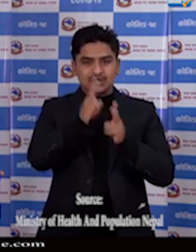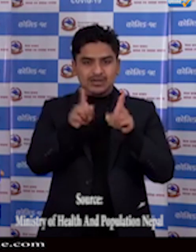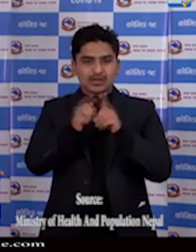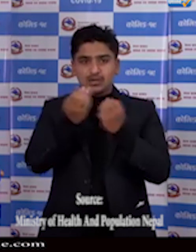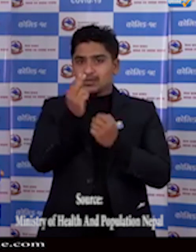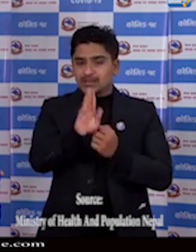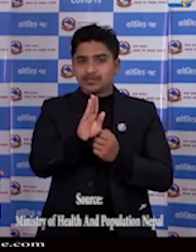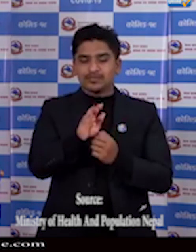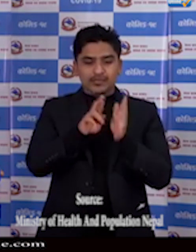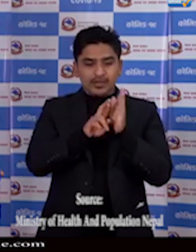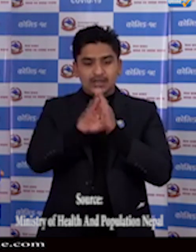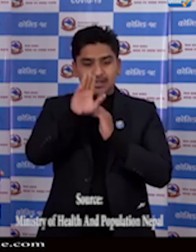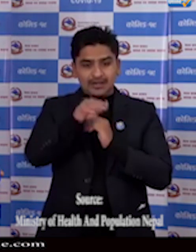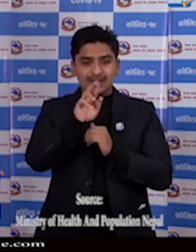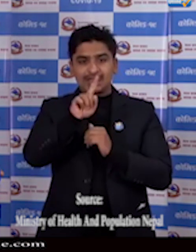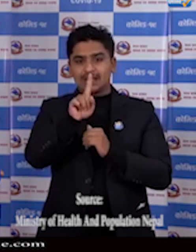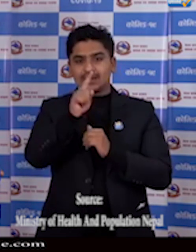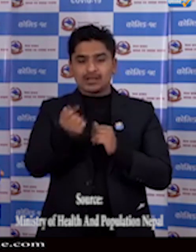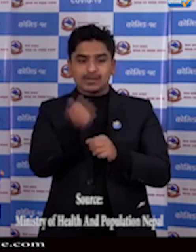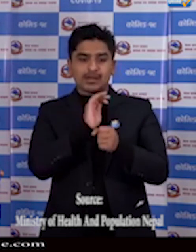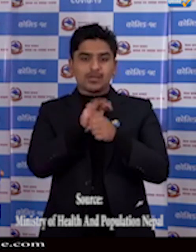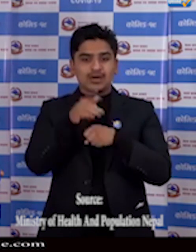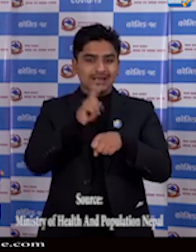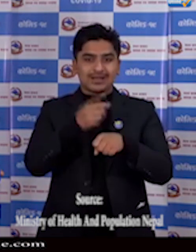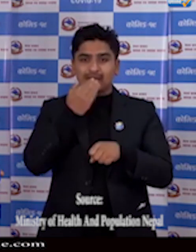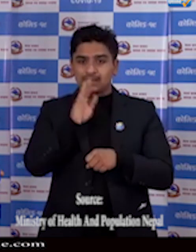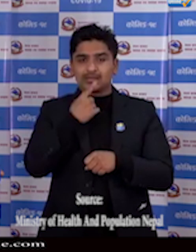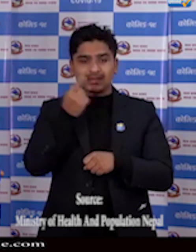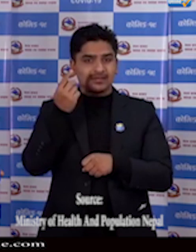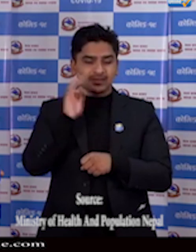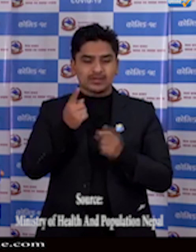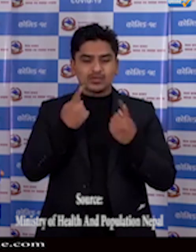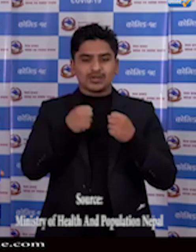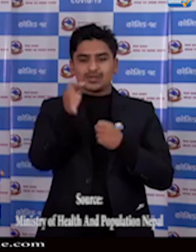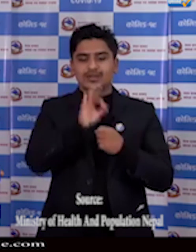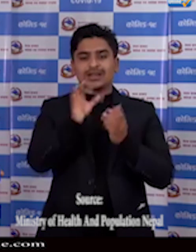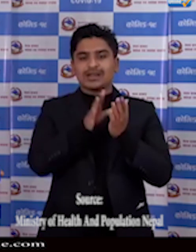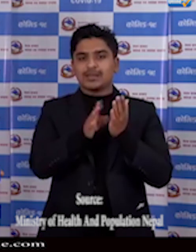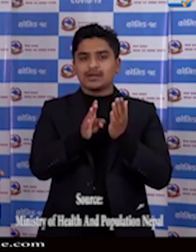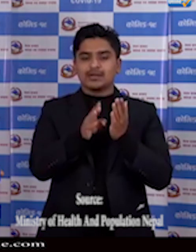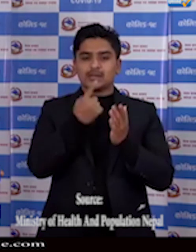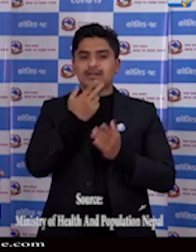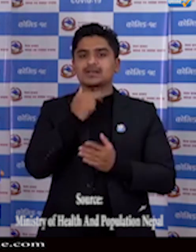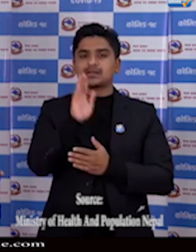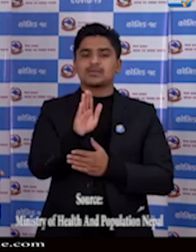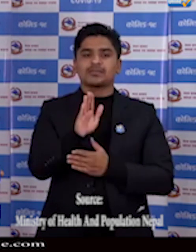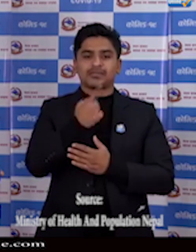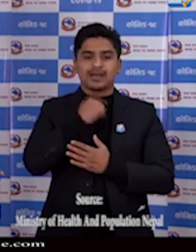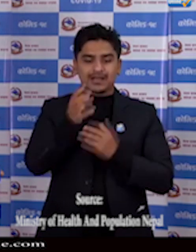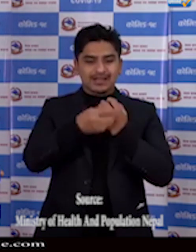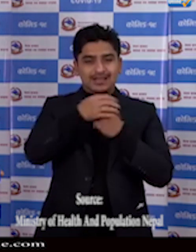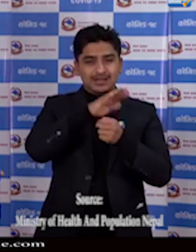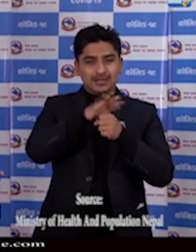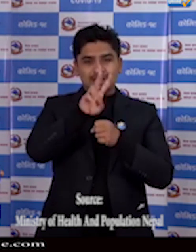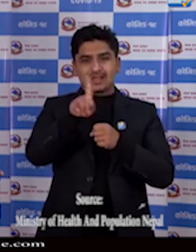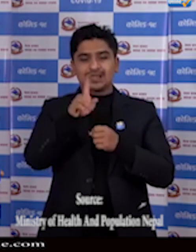गर्नुभएको छ, रिजल्ट आउन एक हप्ताभन्दा बढी समय लागेको कुरा पनि आउँछ। हामी स्वास्थ्य मन्त्रालयबाट भन्न चाहन्छौँ कि हामीले देशभरका